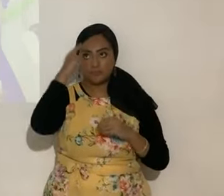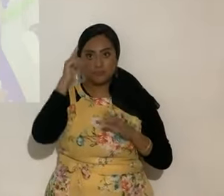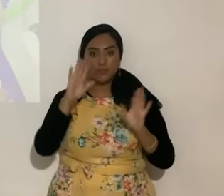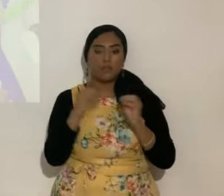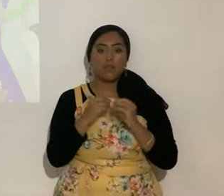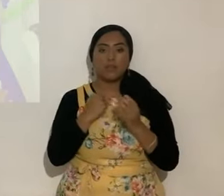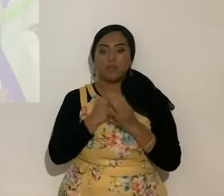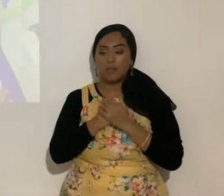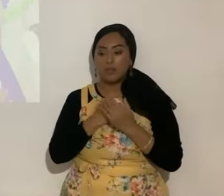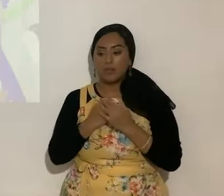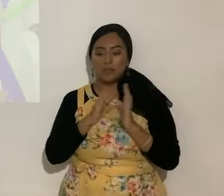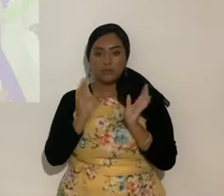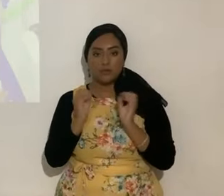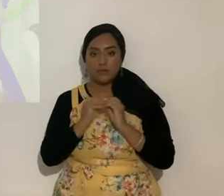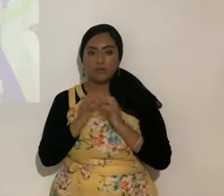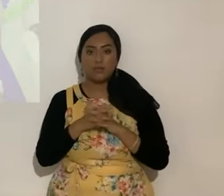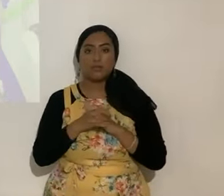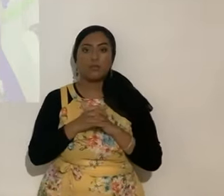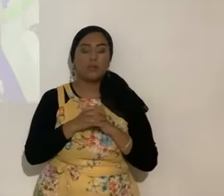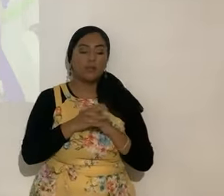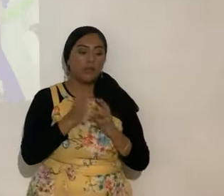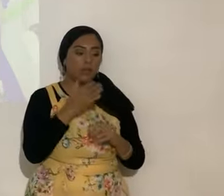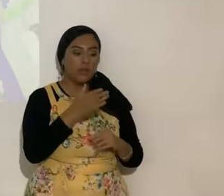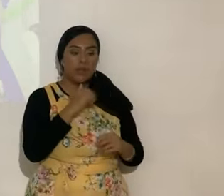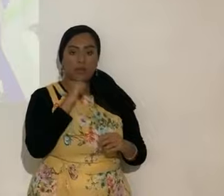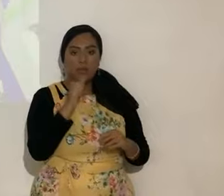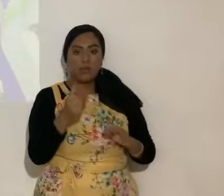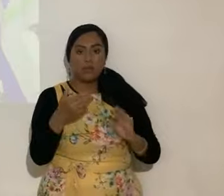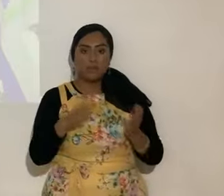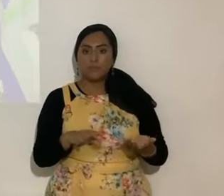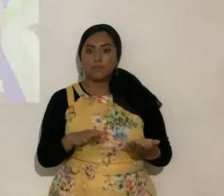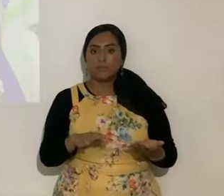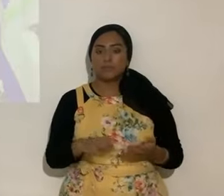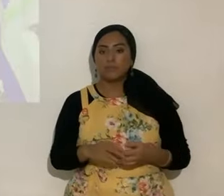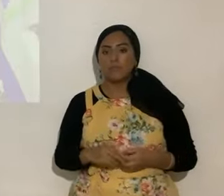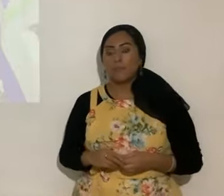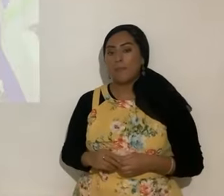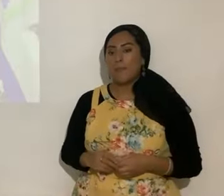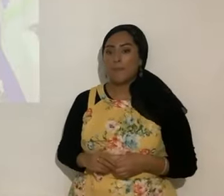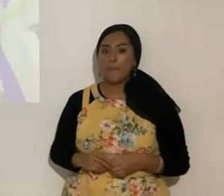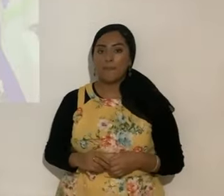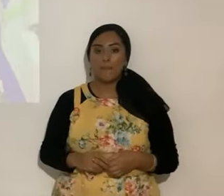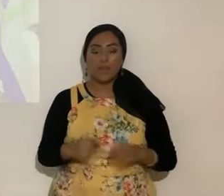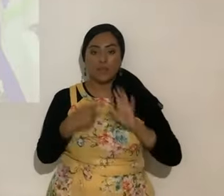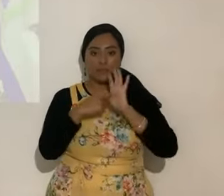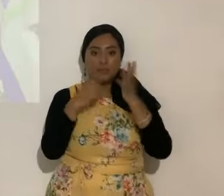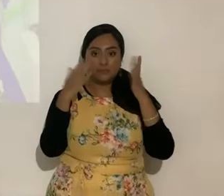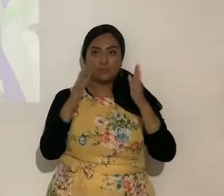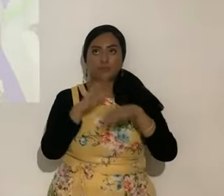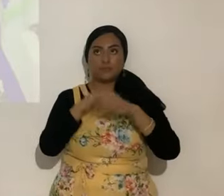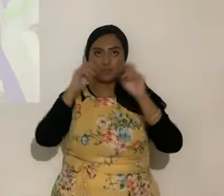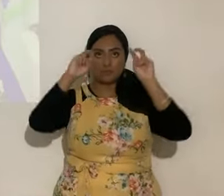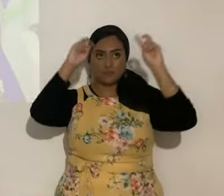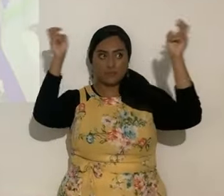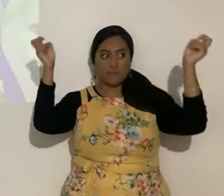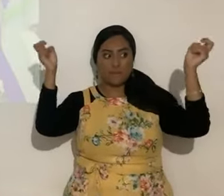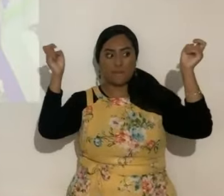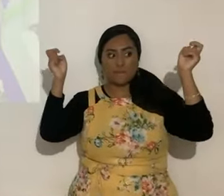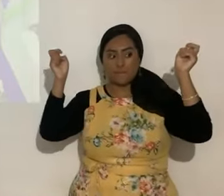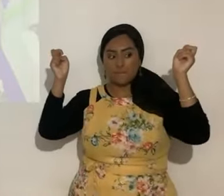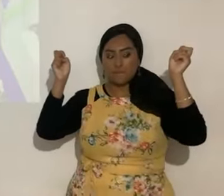tiene frecuencia cardíaca, pero tampoco está muerto, que ya lo demostramos, en un tema, que le titulé,